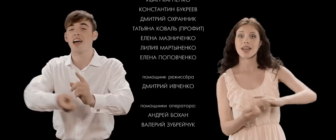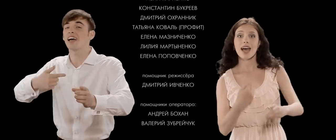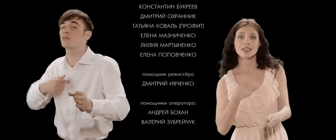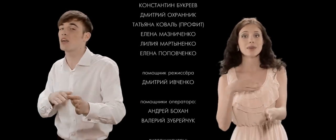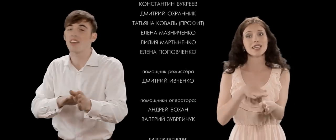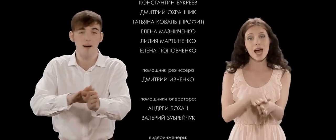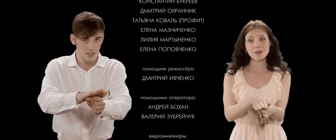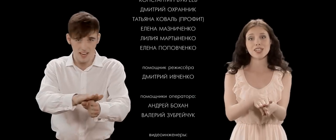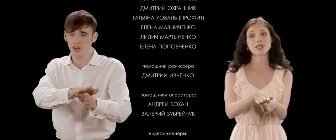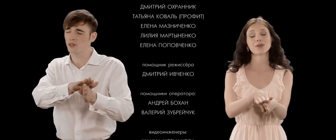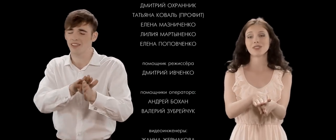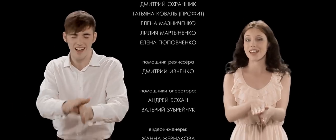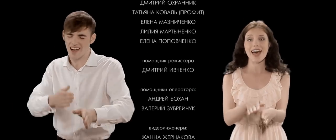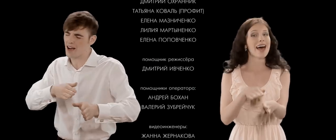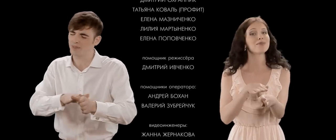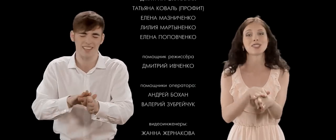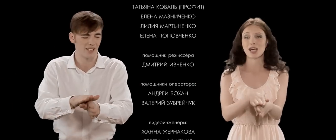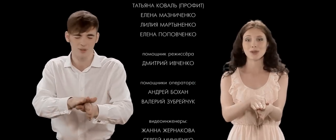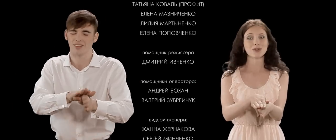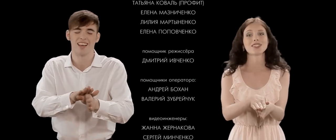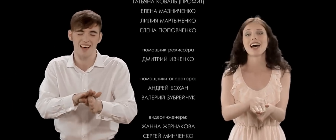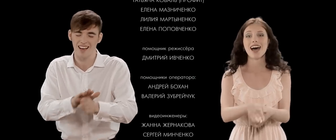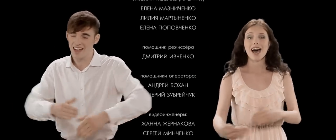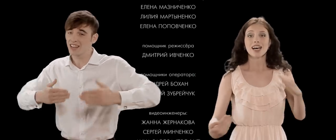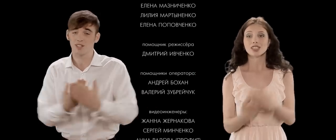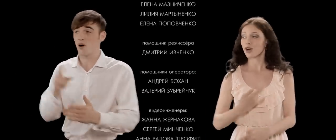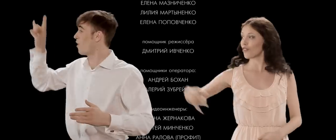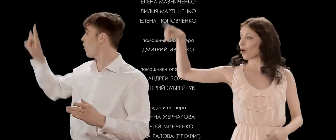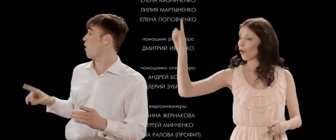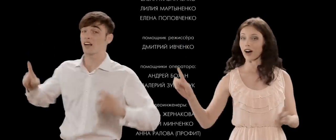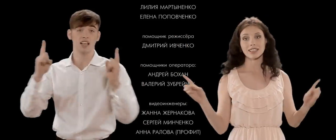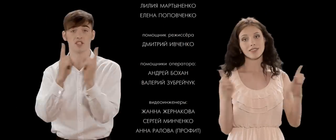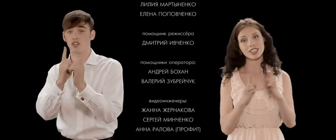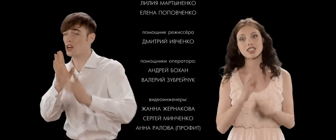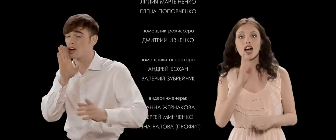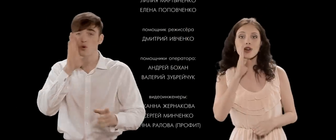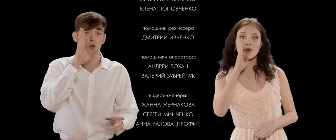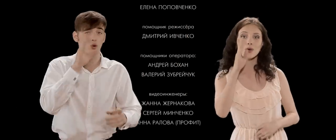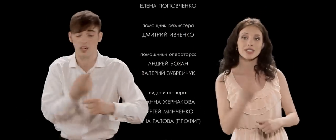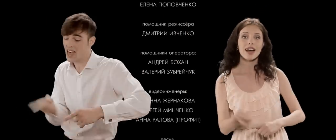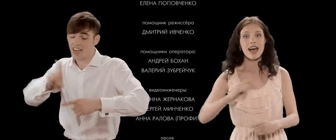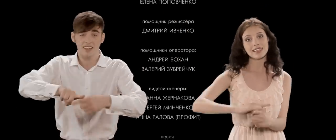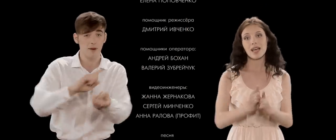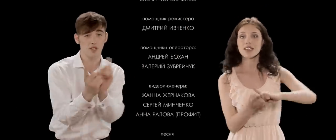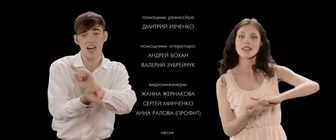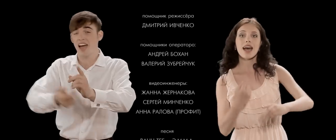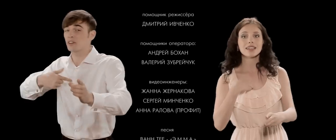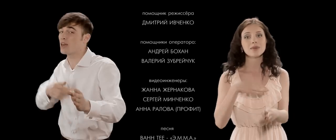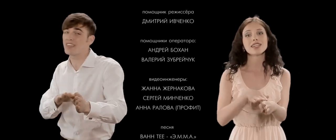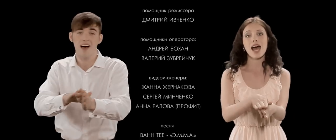Это меняет меня абсолютно, абсолютно. Снова у окна встречаю утро.